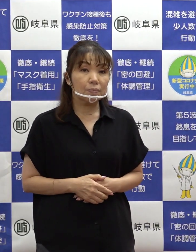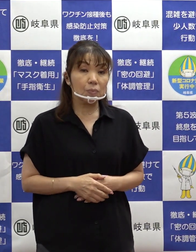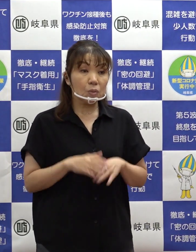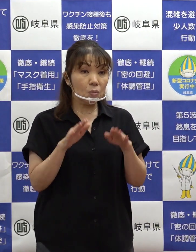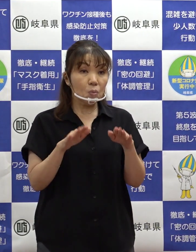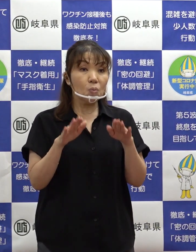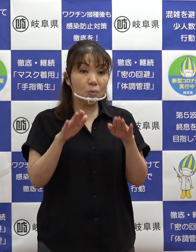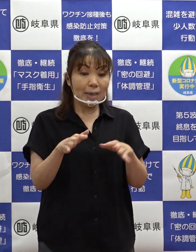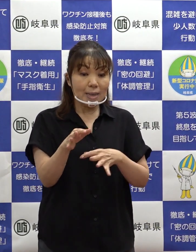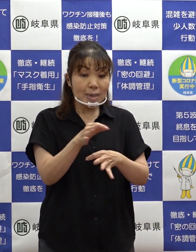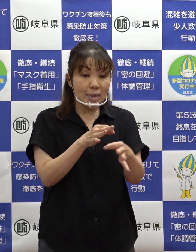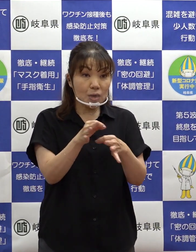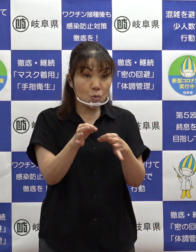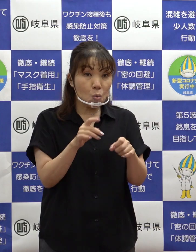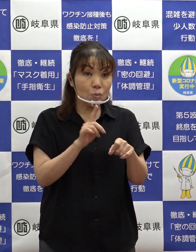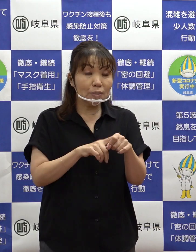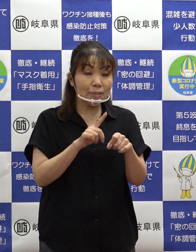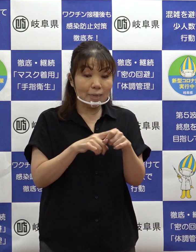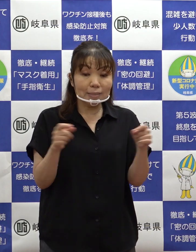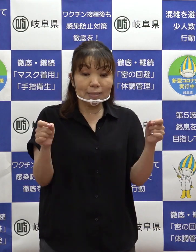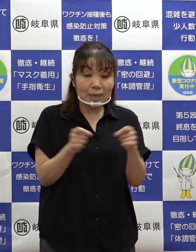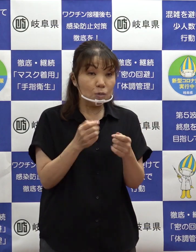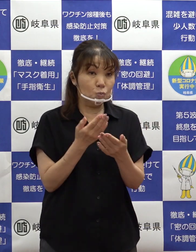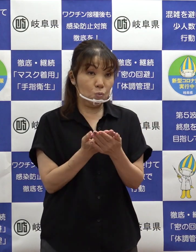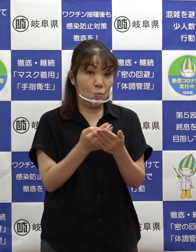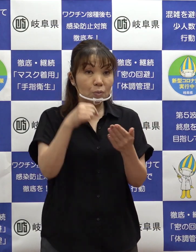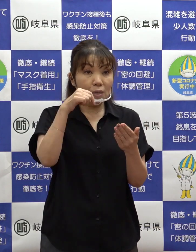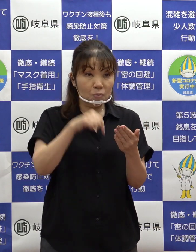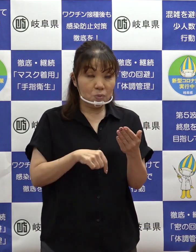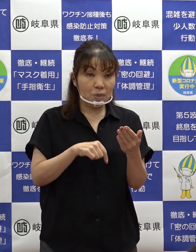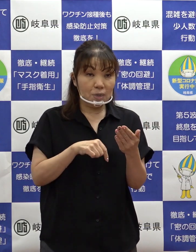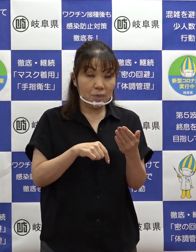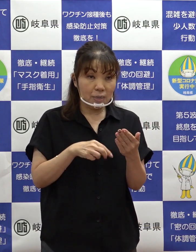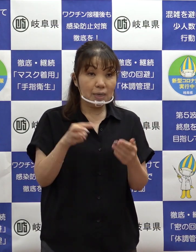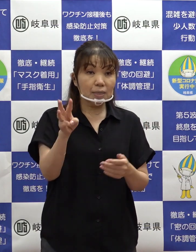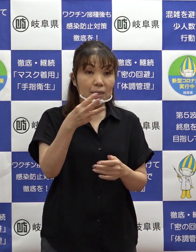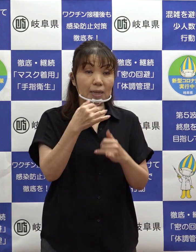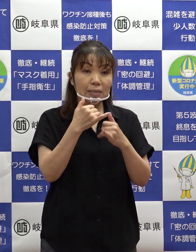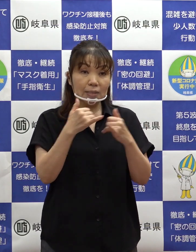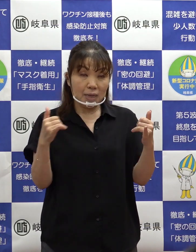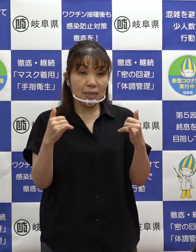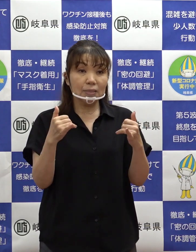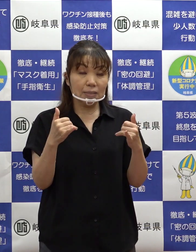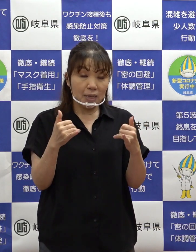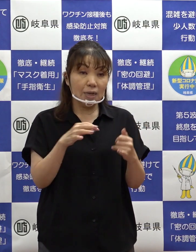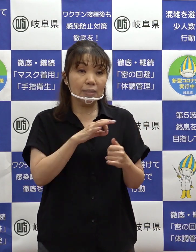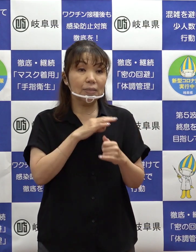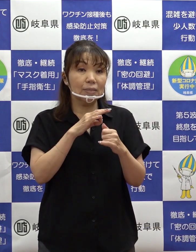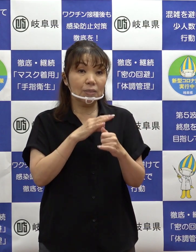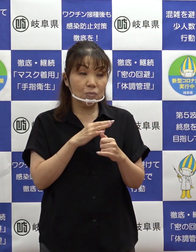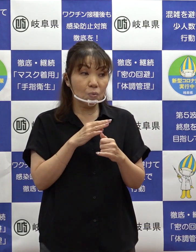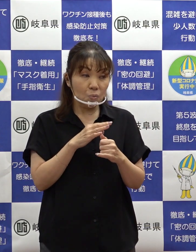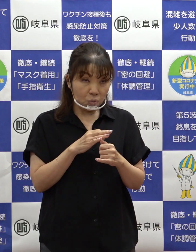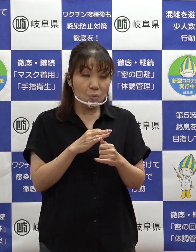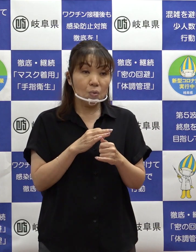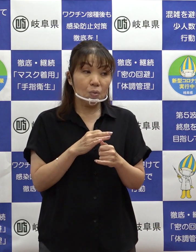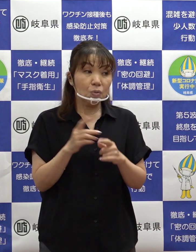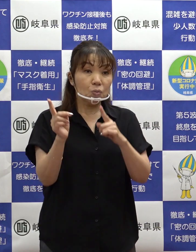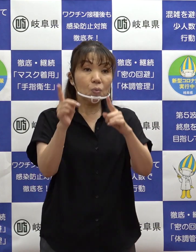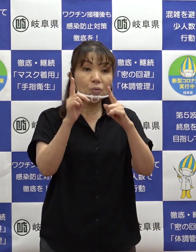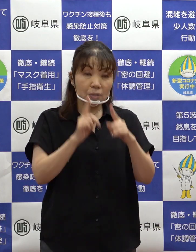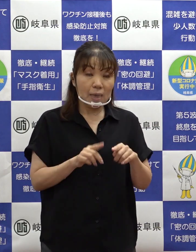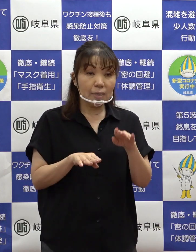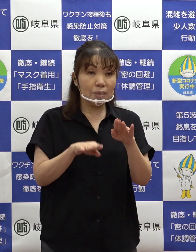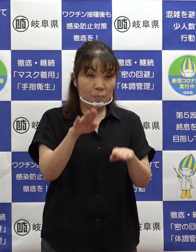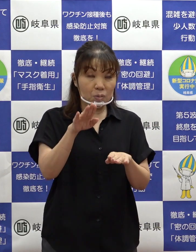今回営業時間短縮要請の中で、はい、第三者認証の制度に沿った、はい、差別化を図られて、はい、国